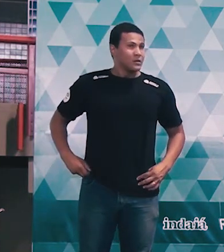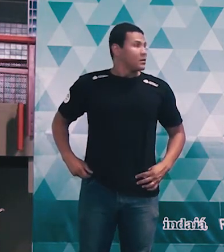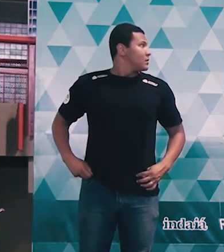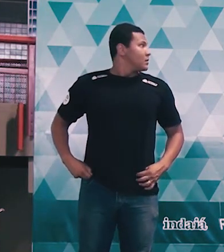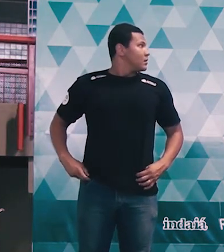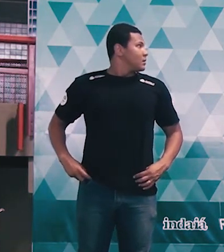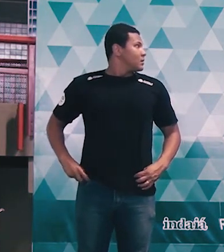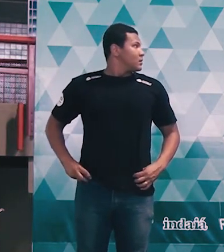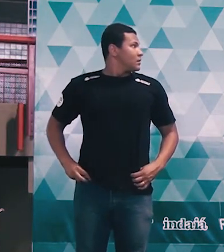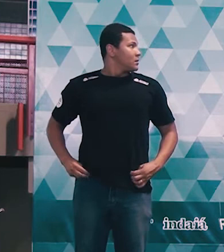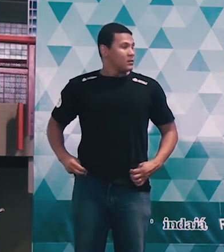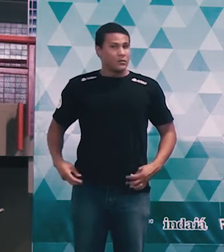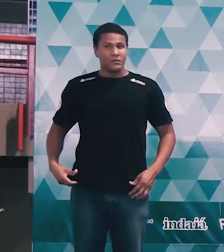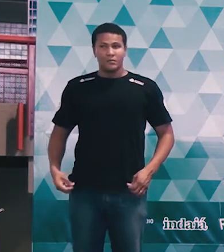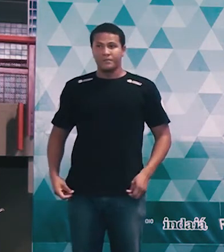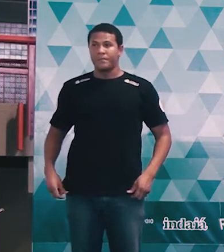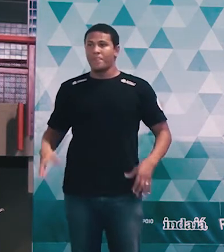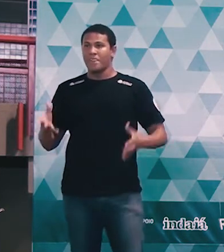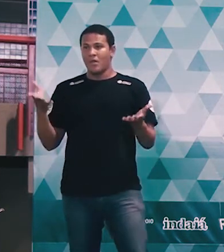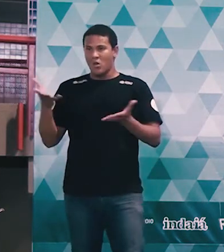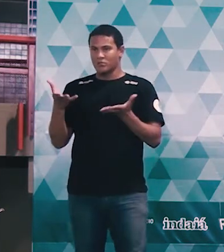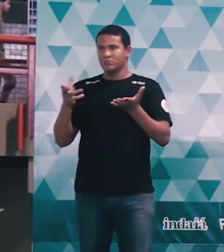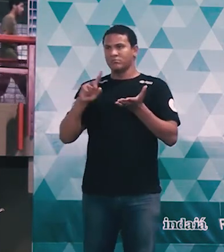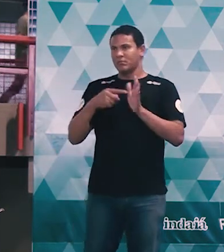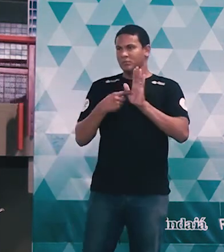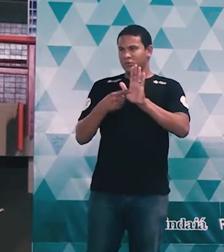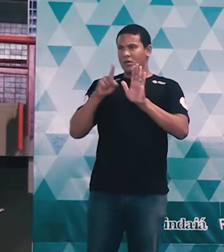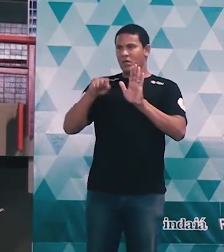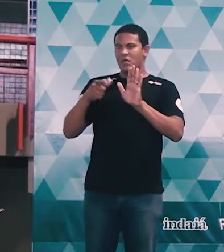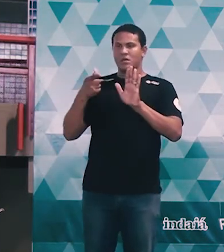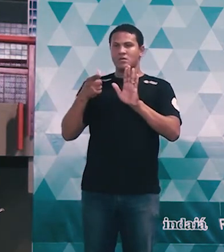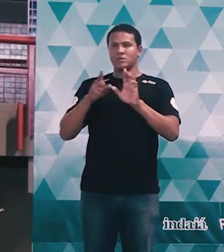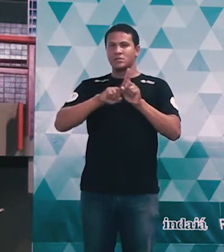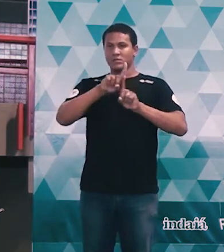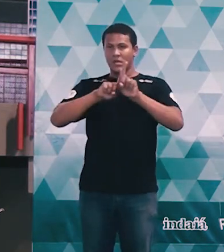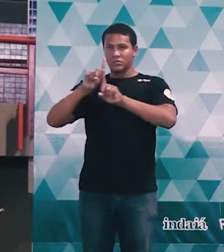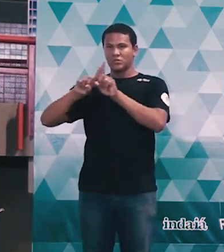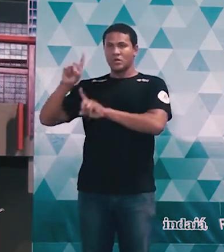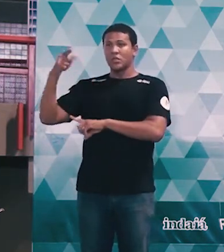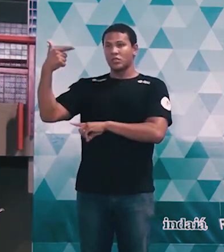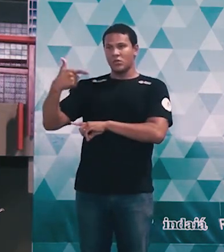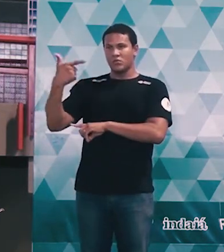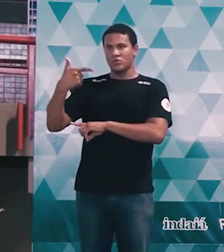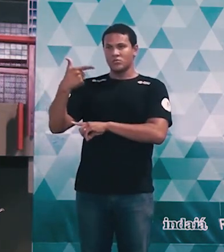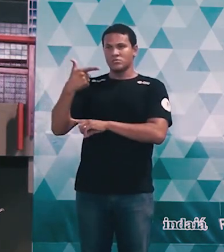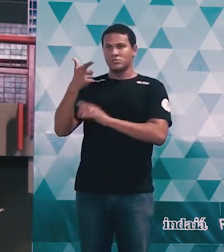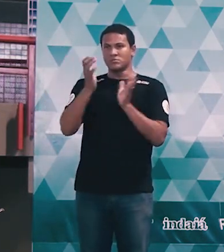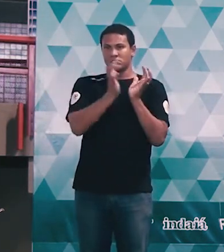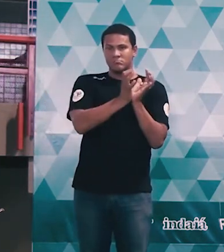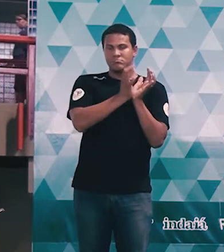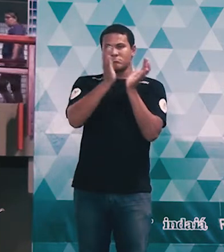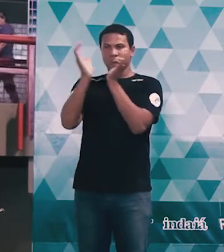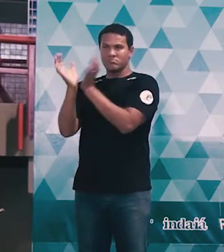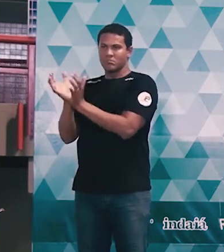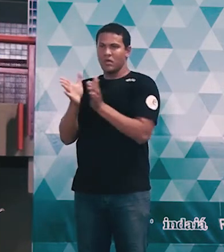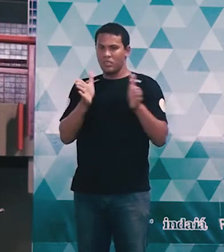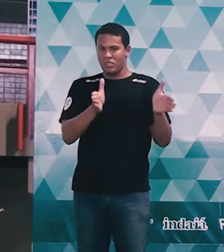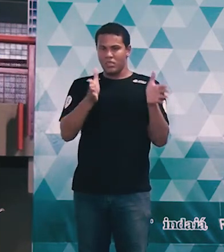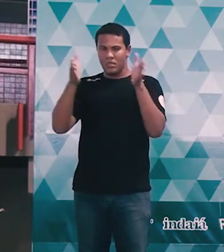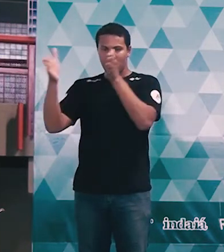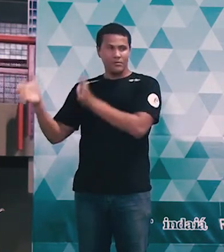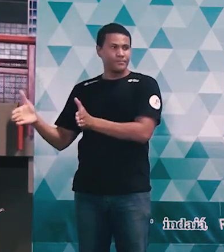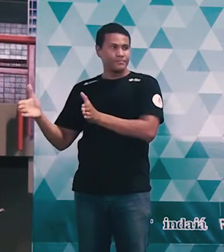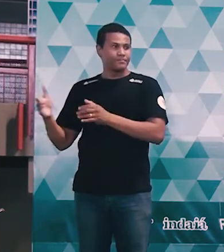Hoje a gente vai apresentar para vocês a segunda parte, pessoal, a segunda parte da estatística, que é exatamente quando a gente